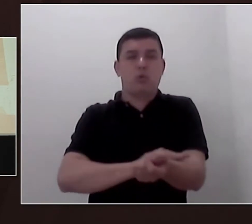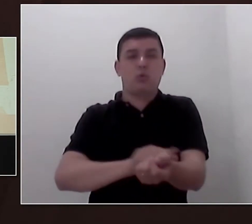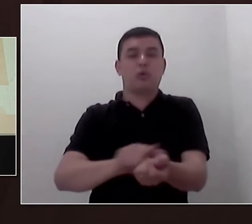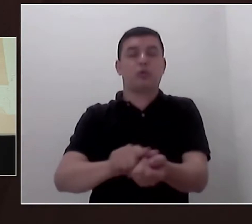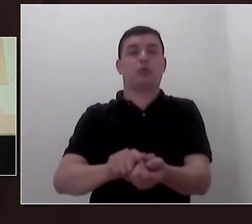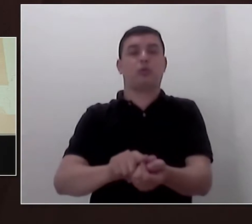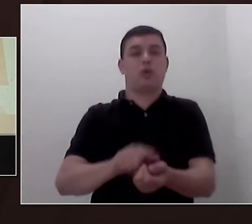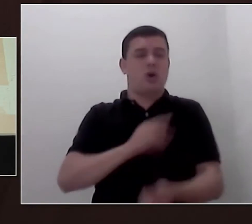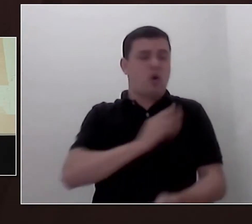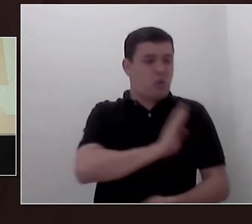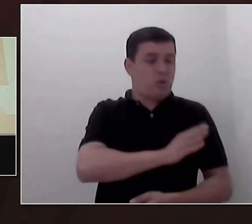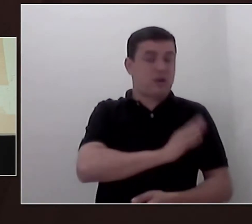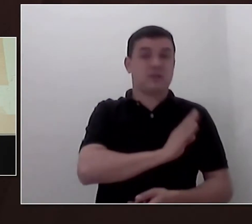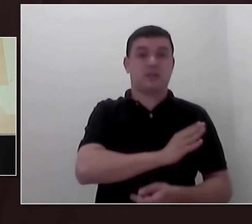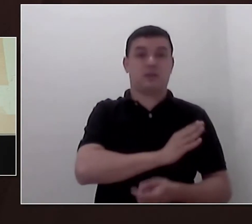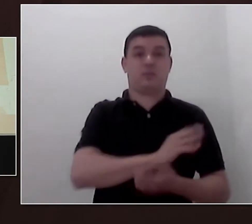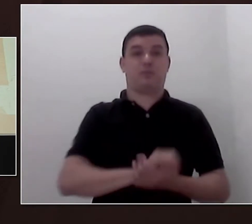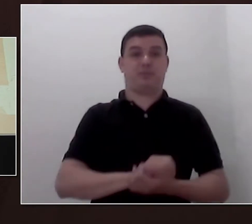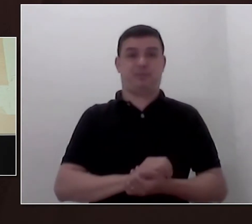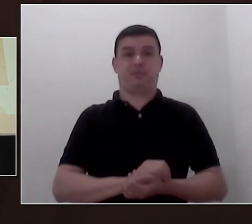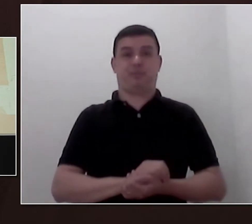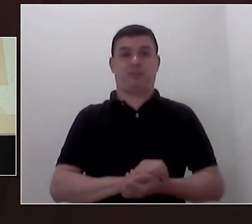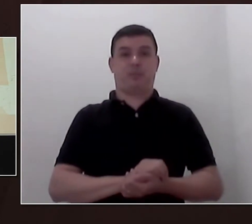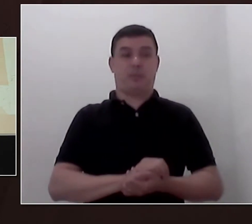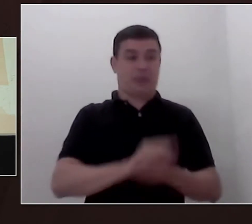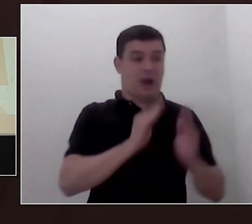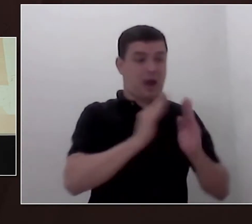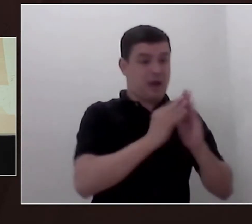natureza santa da igreja, né?